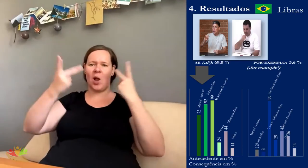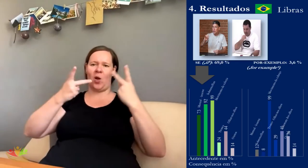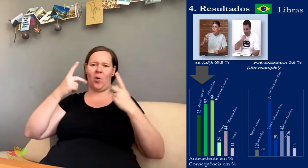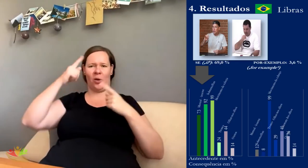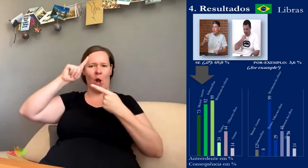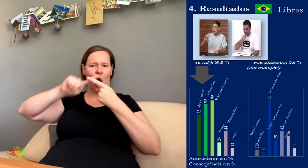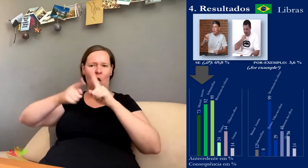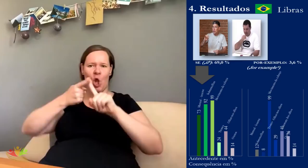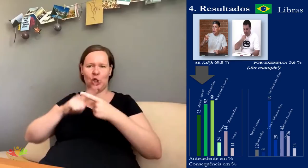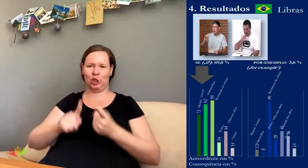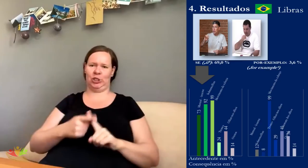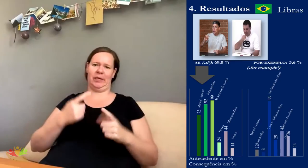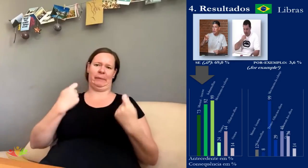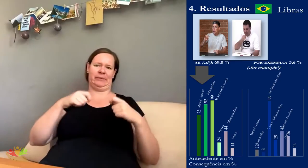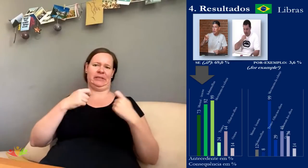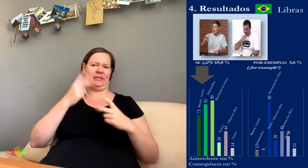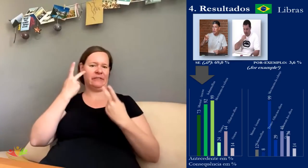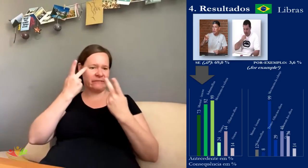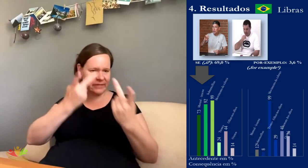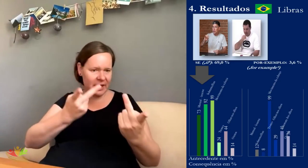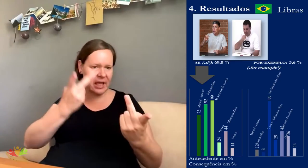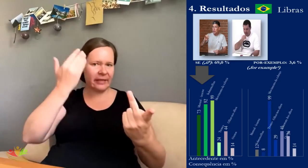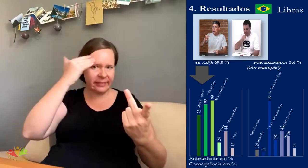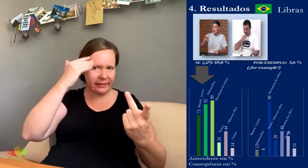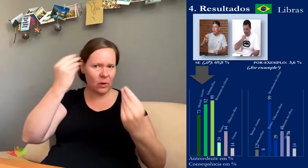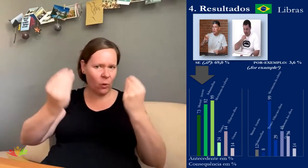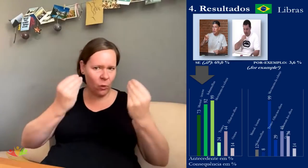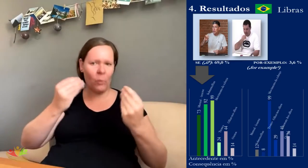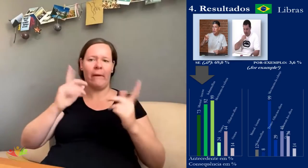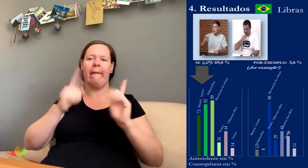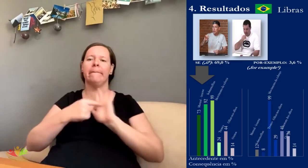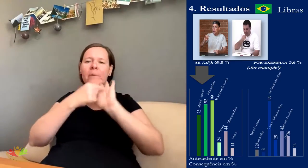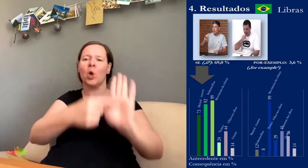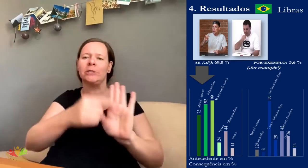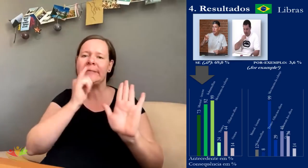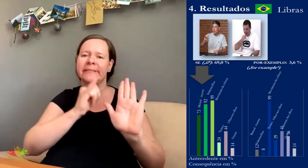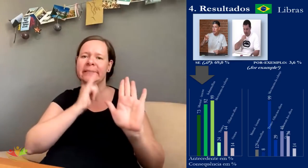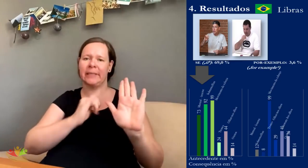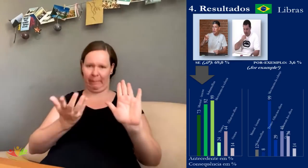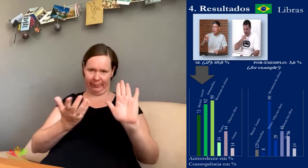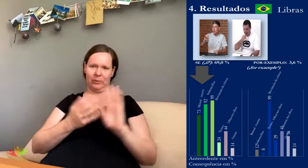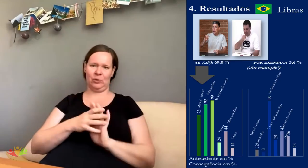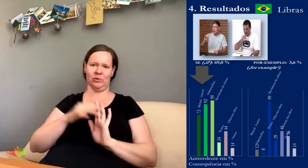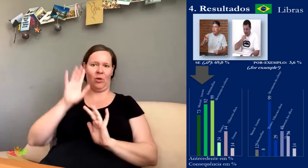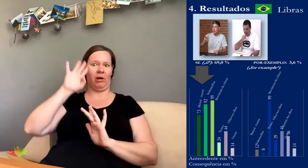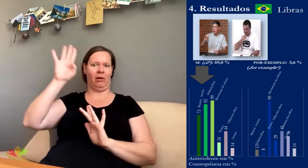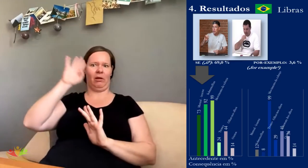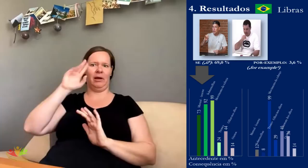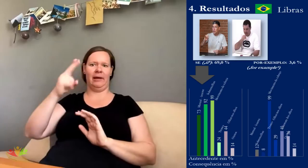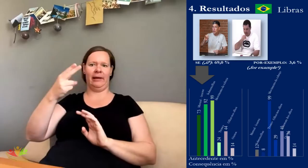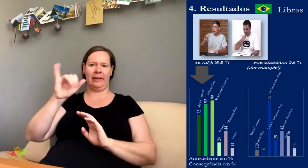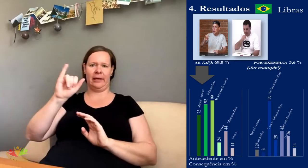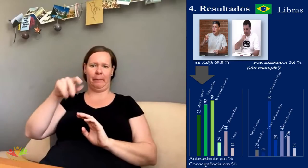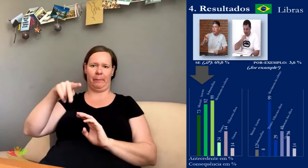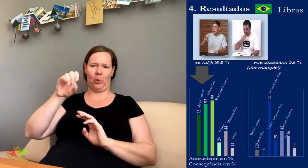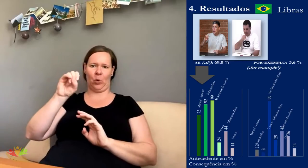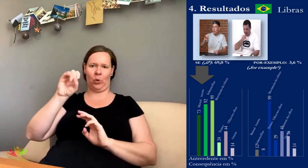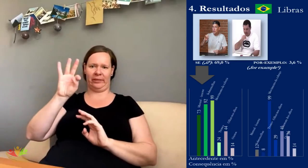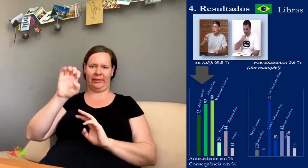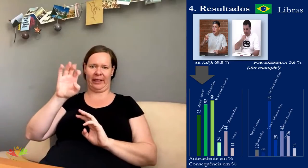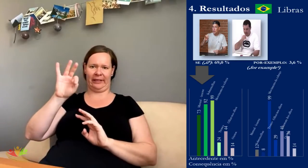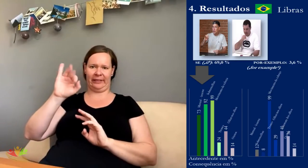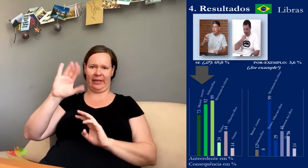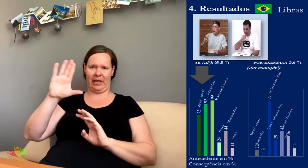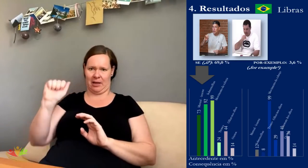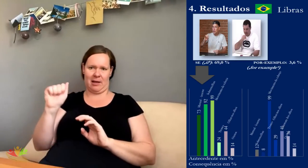Então, a gente associa isso com a situação de que o jogo é uma situação discursiva, as pessoas precisam estabelecer algumas regras